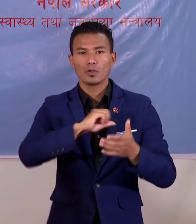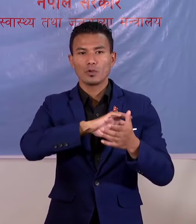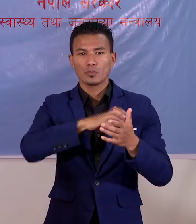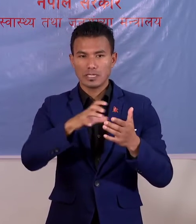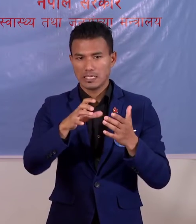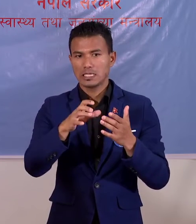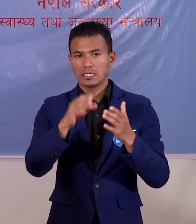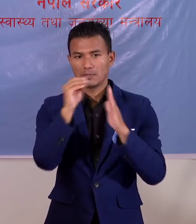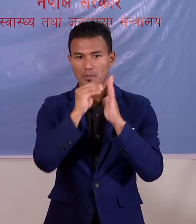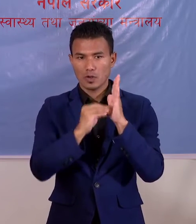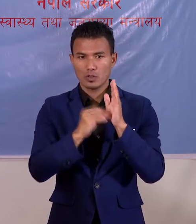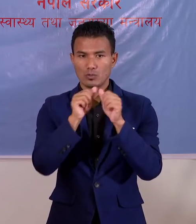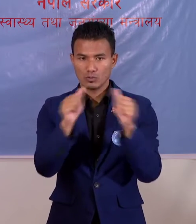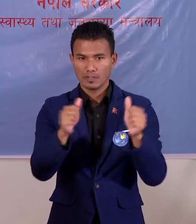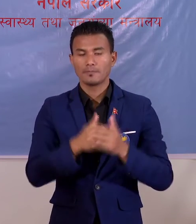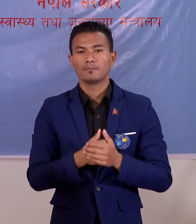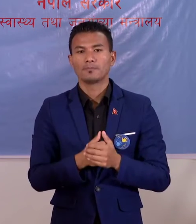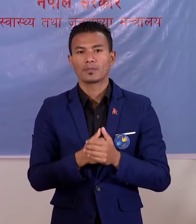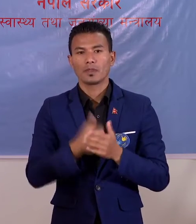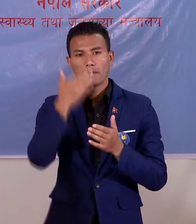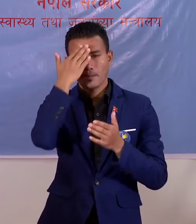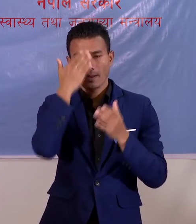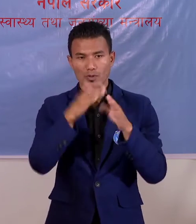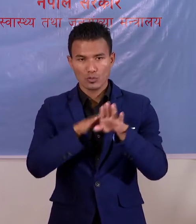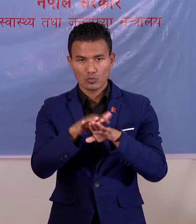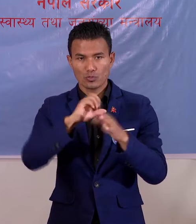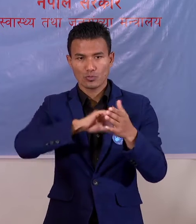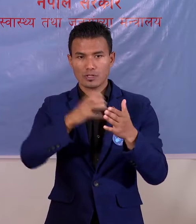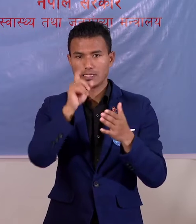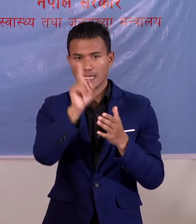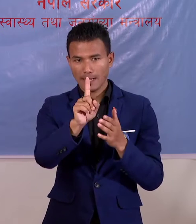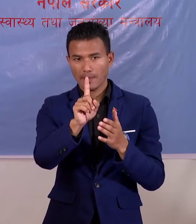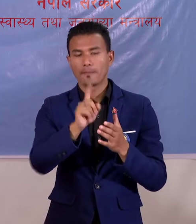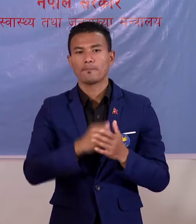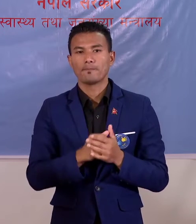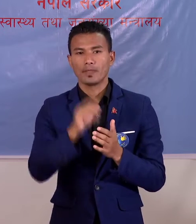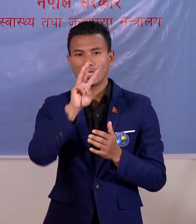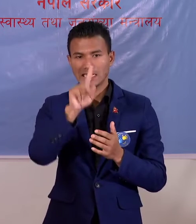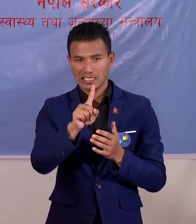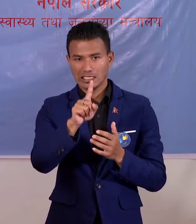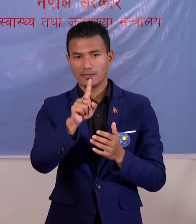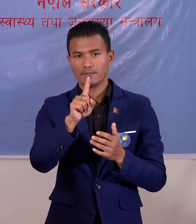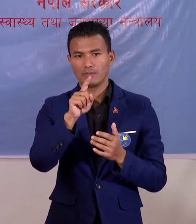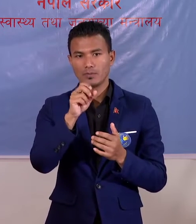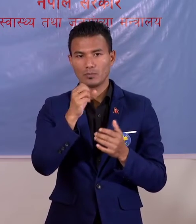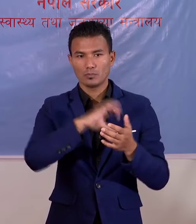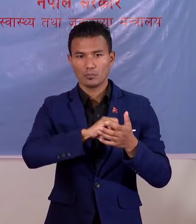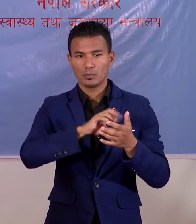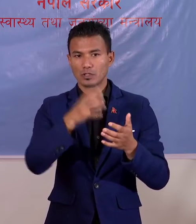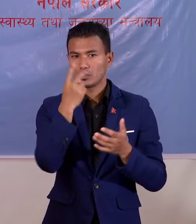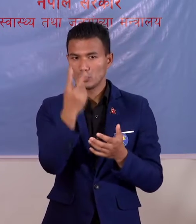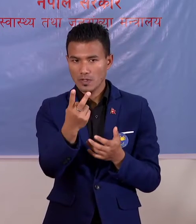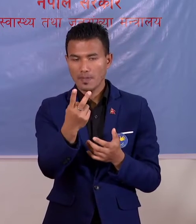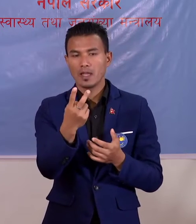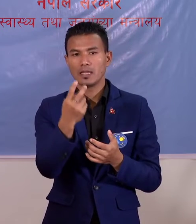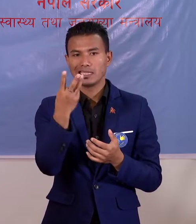प्रादेशिक विवरण अनुसार संक्रमितहरूमध्ये प्रदेश नम्बर 1 का 31, प्रदेश नम्बर 2